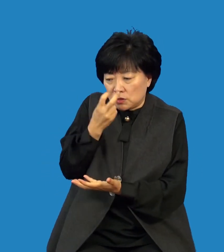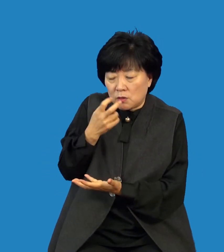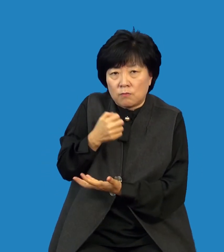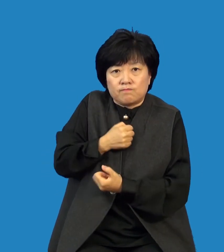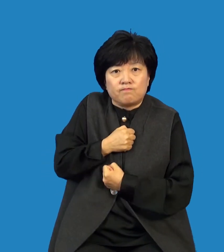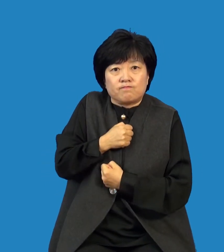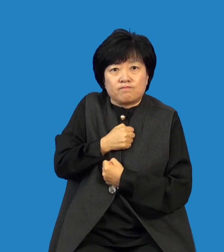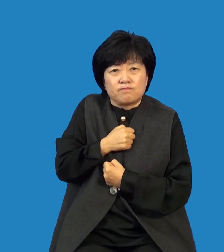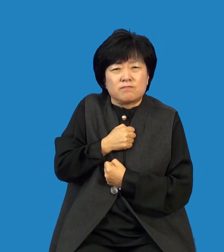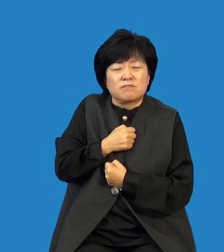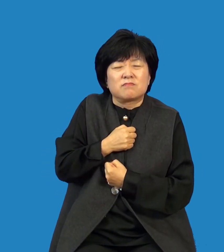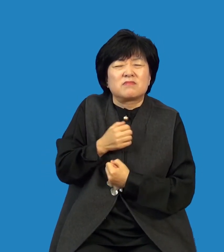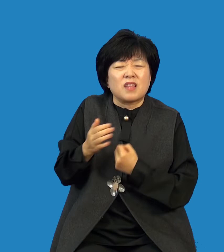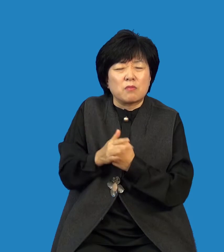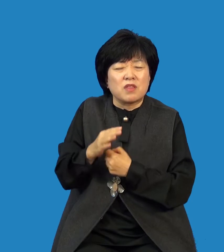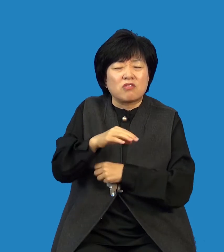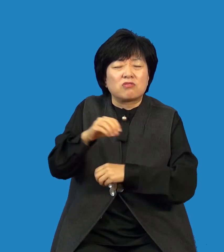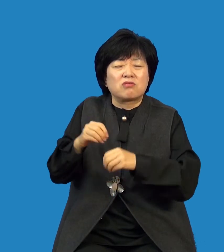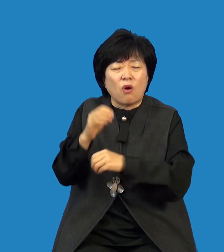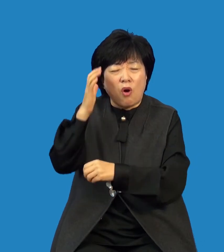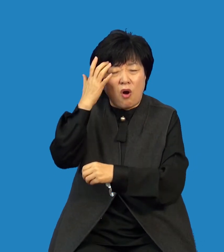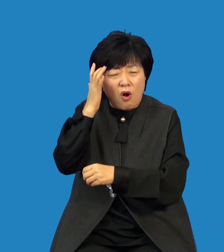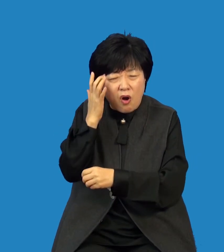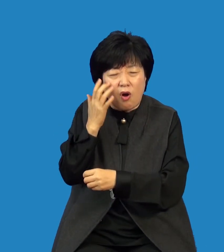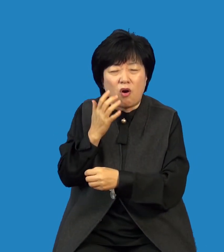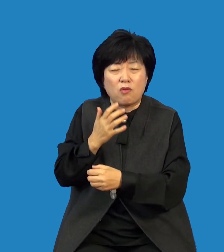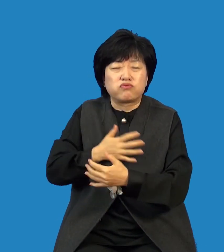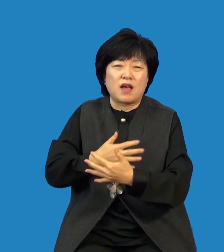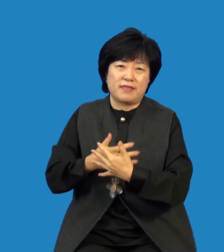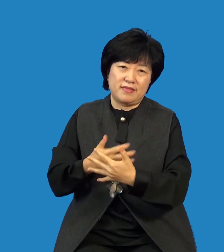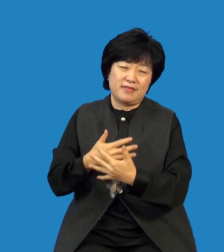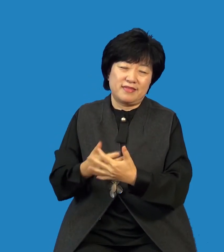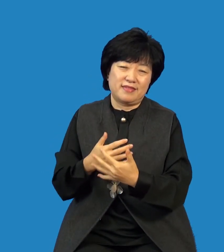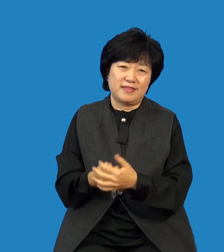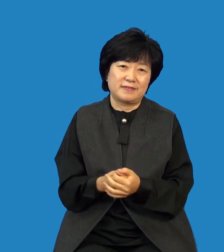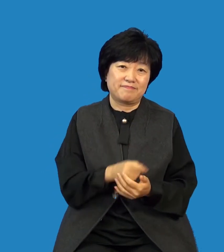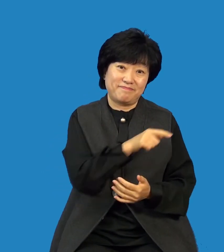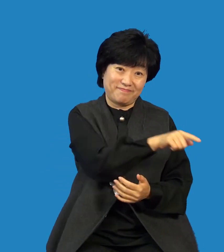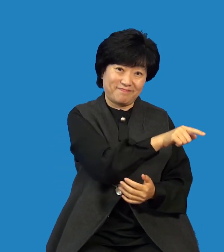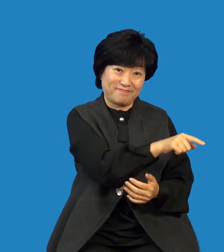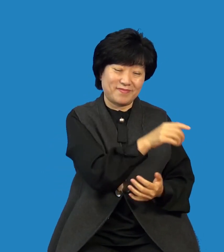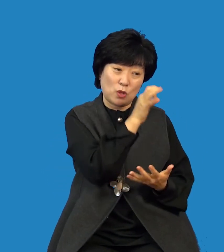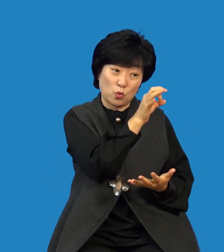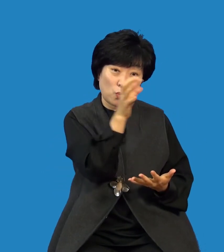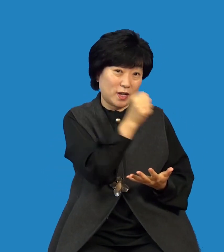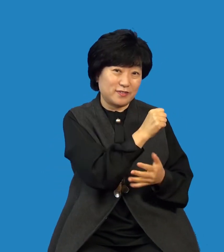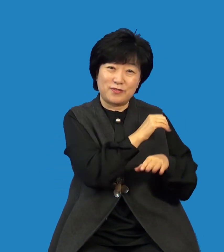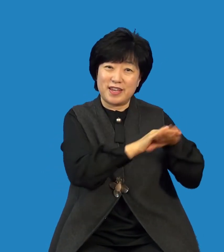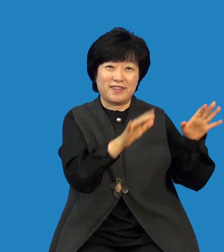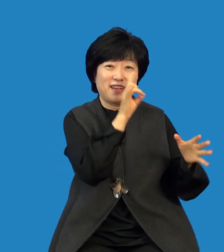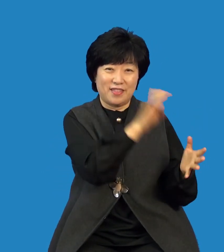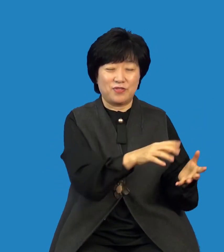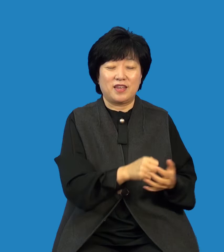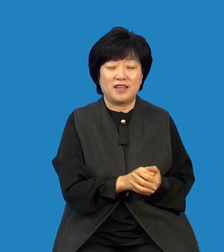이게 진단을 잘못한 거죠. 자, 그렇다면 여러분, 도대체 근심과 두려움의 원인은